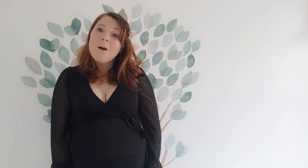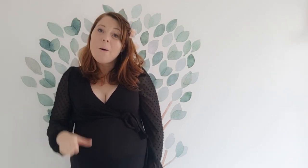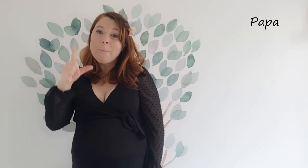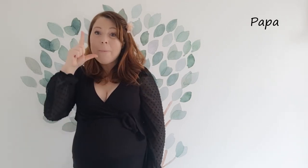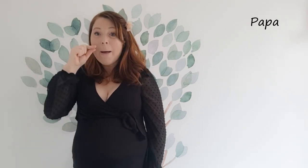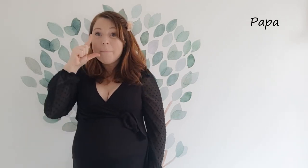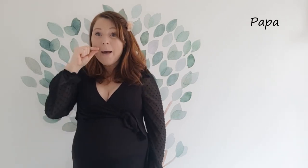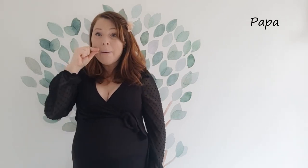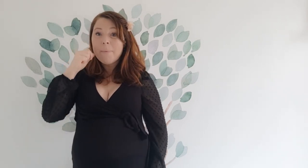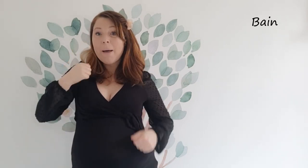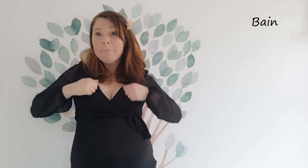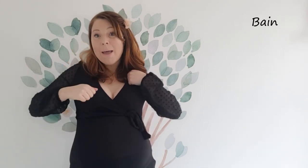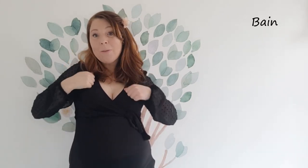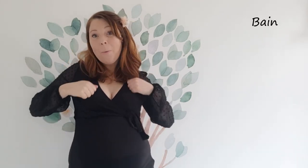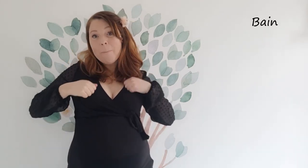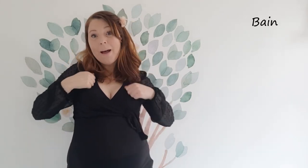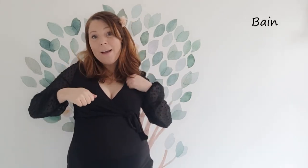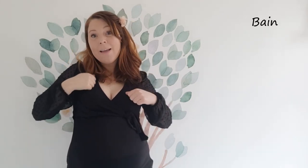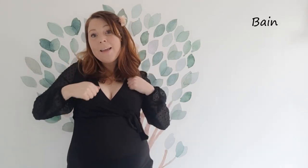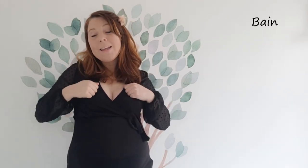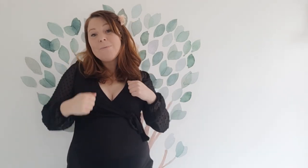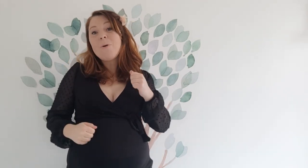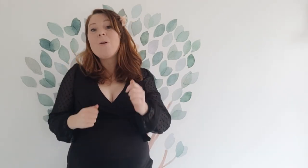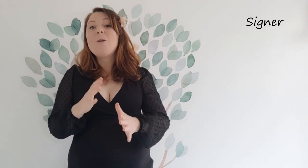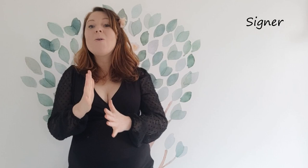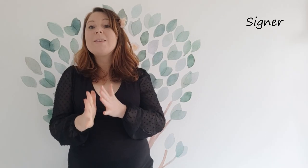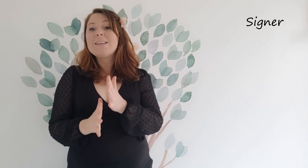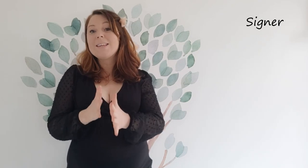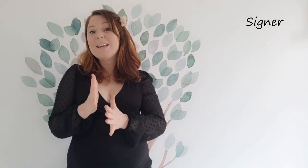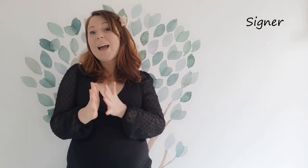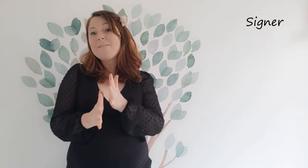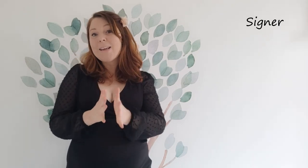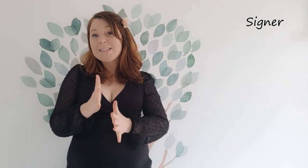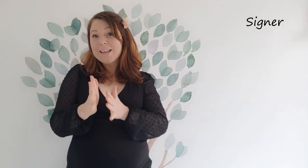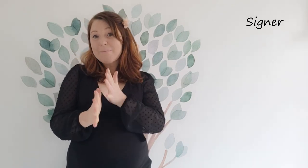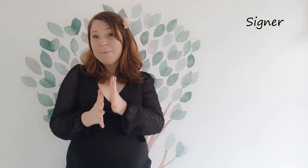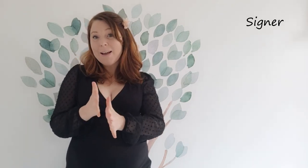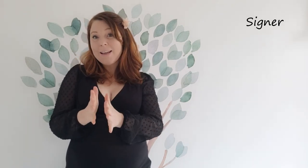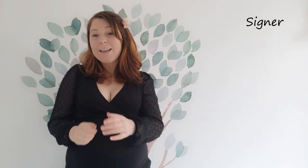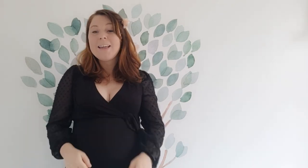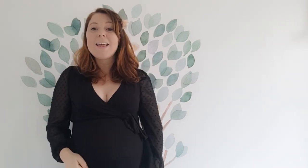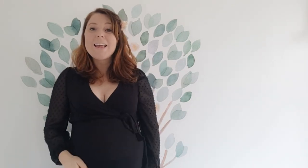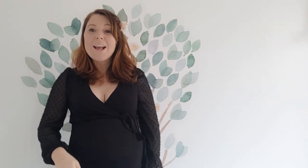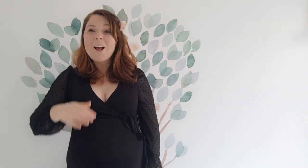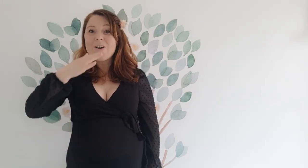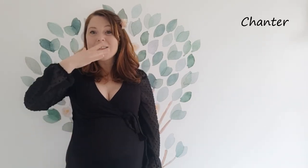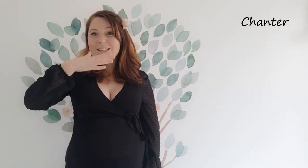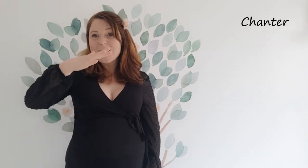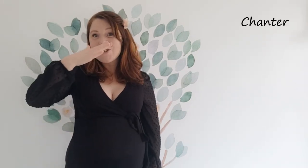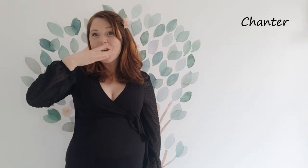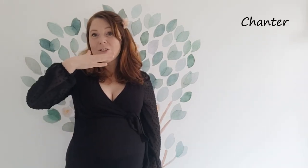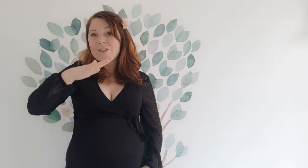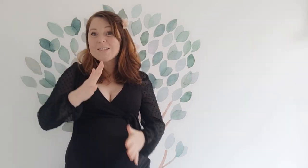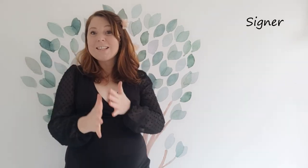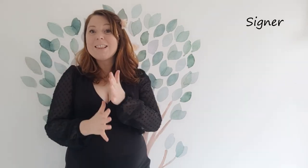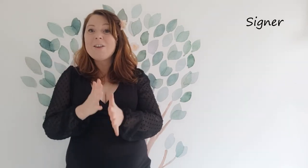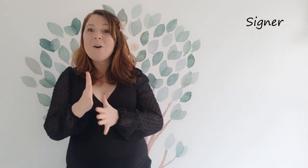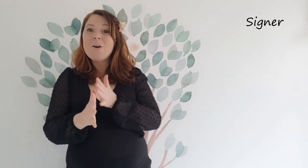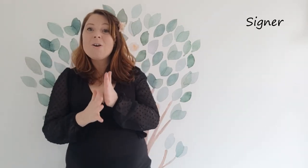Quand papa m'amène au bain, il me le dit avec ses mains. Et quand il chante en signant, je